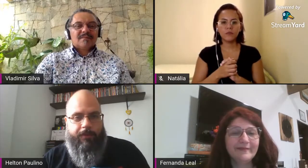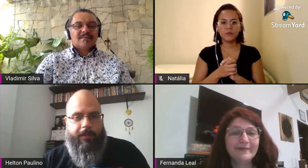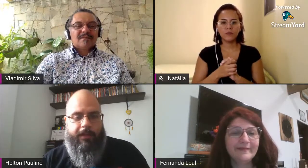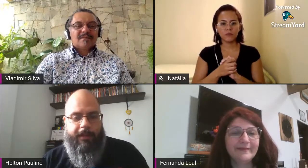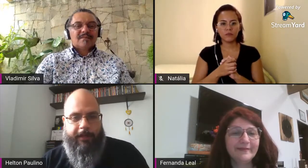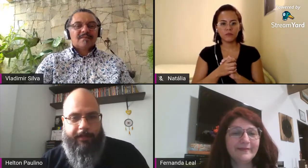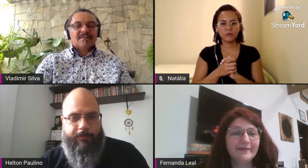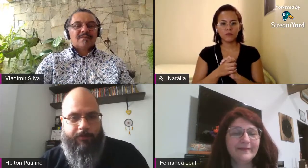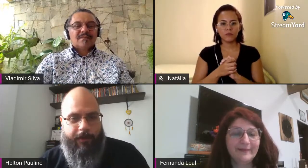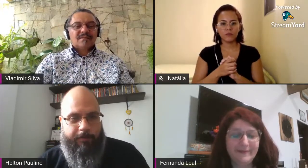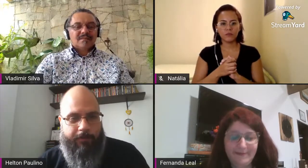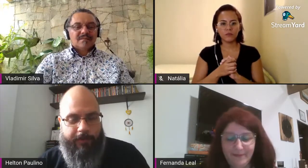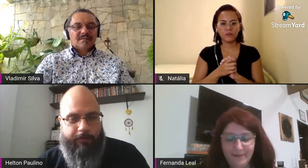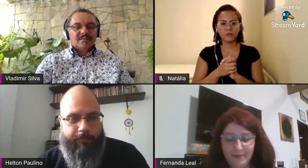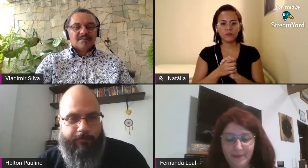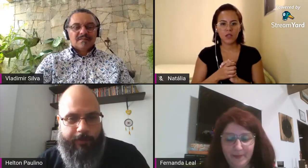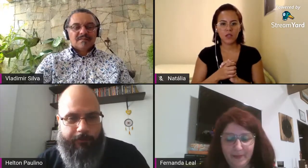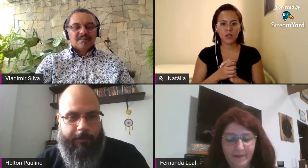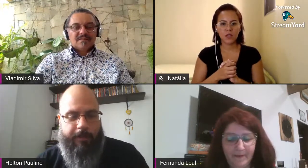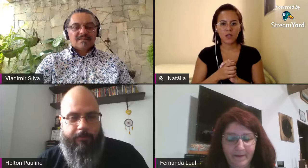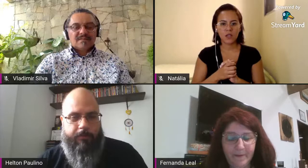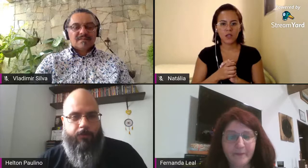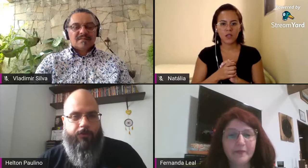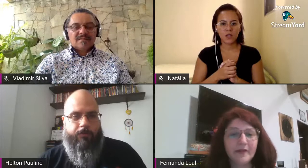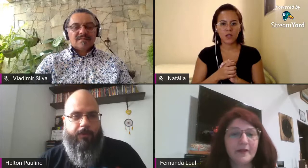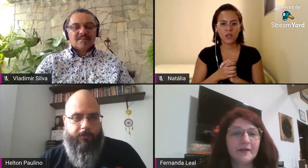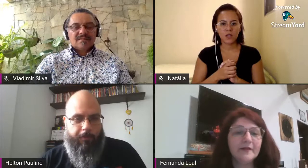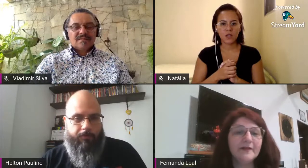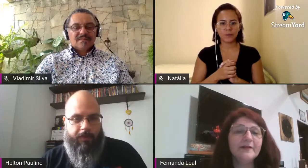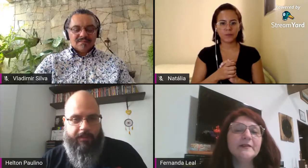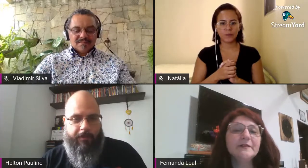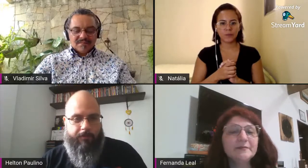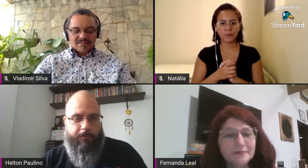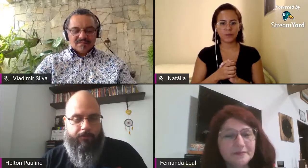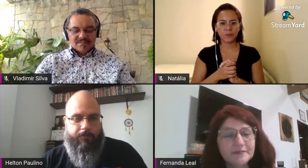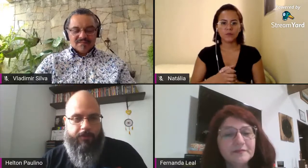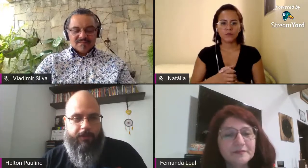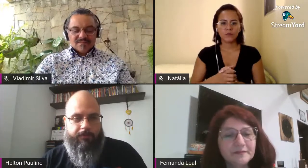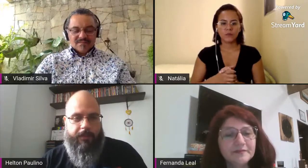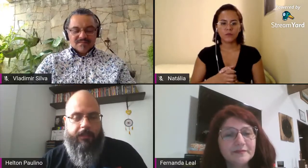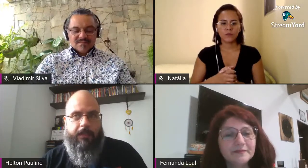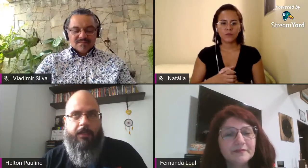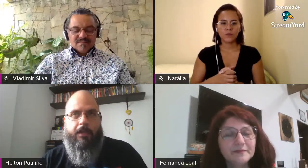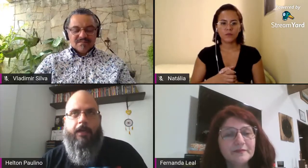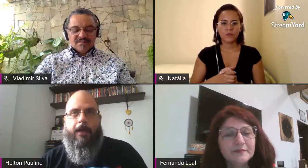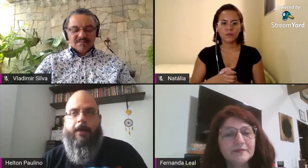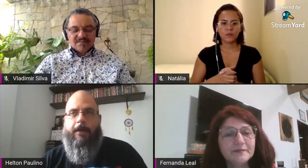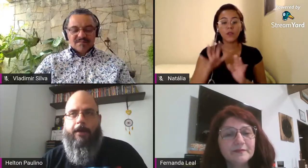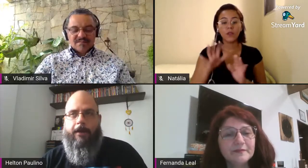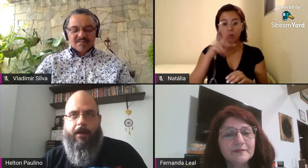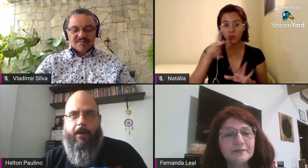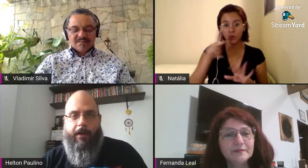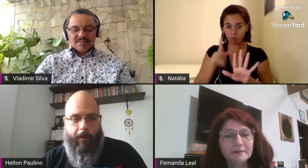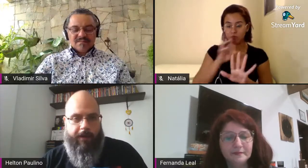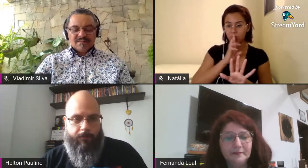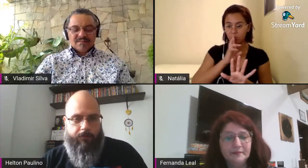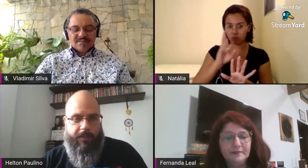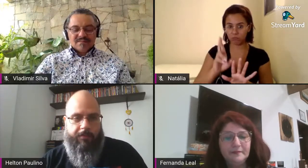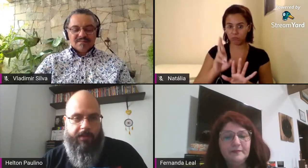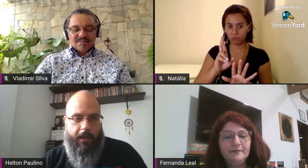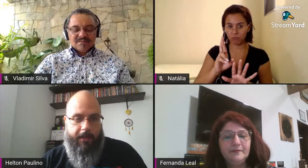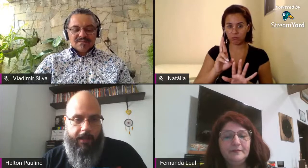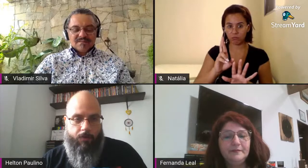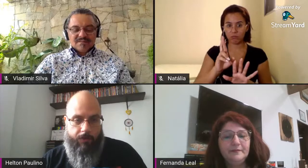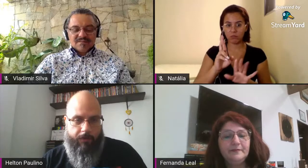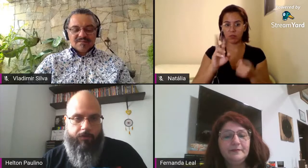Bem, professora, só respondendo um questionamento, tanto do professor Vladimir quanto da professora Fernanda, realmente, o